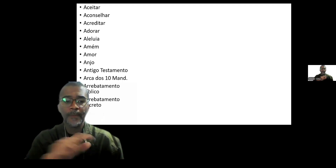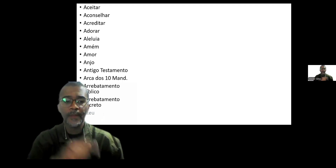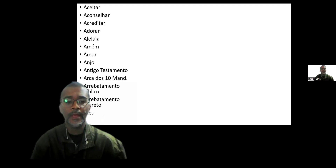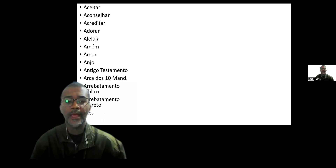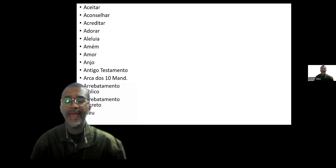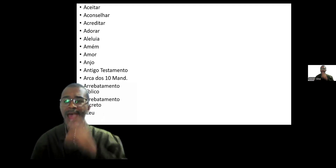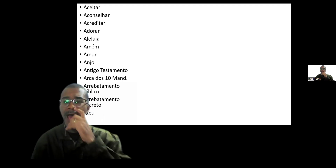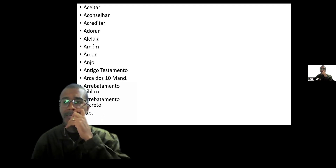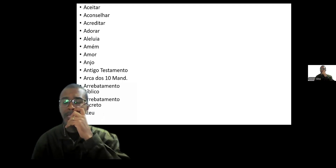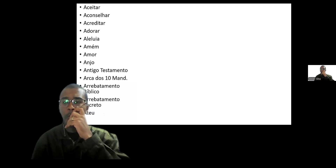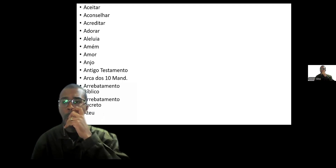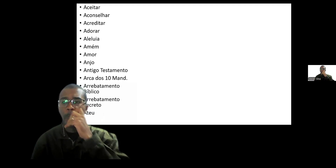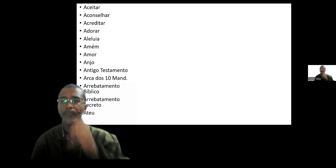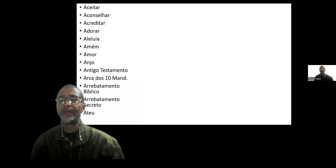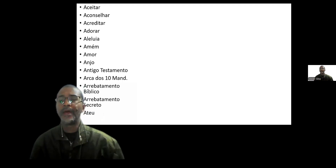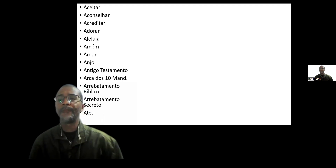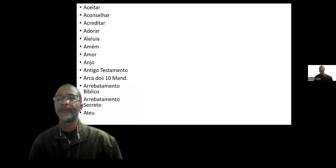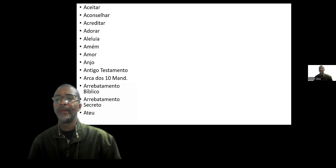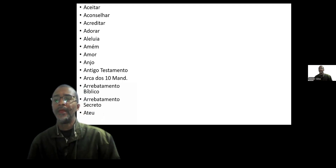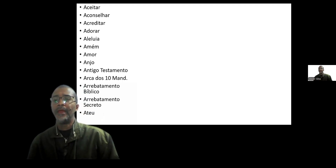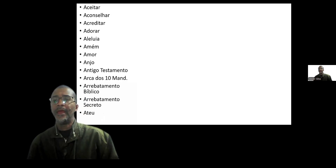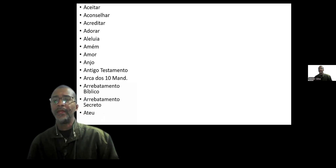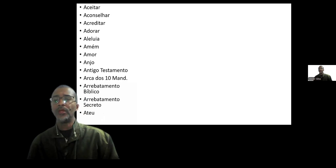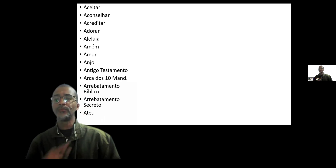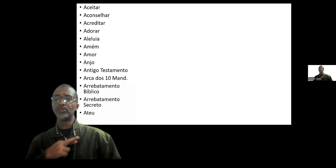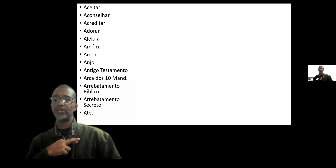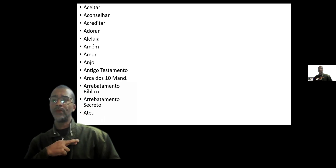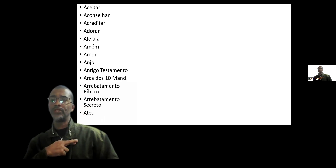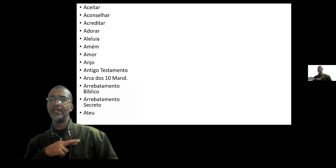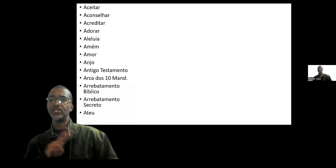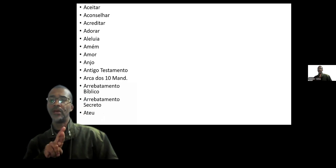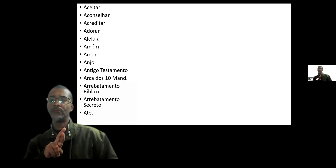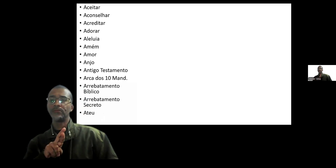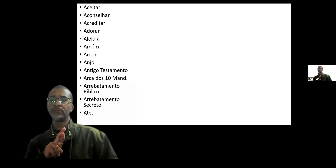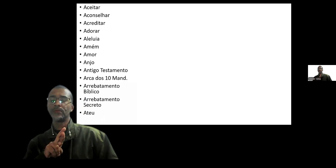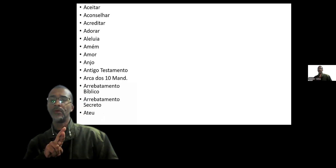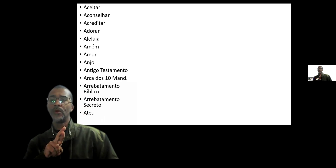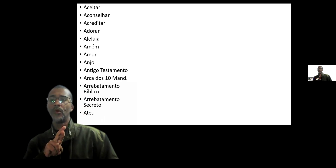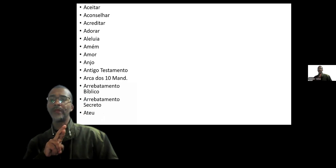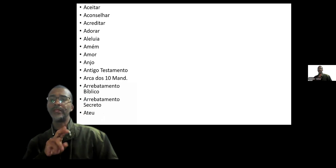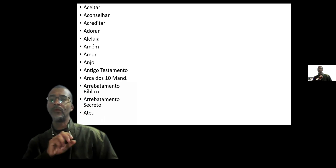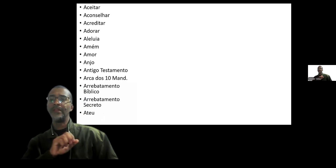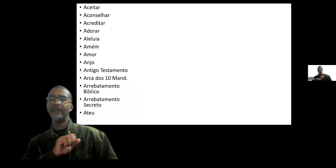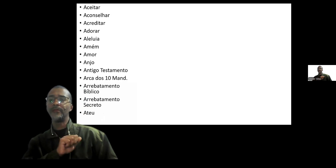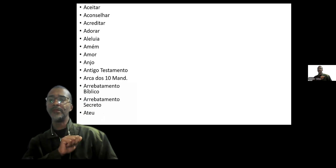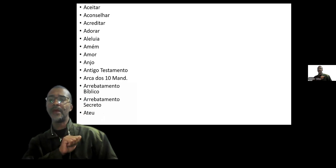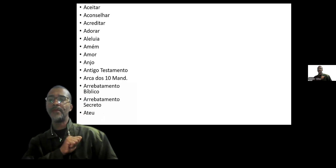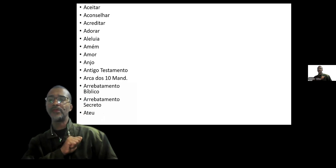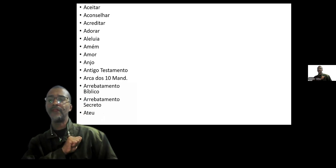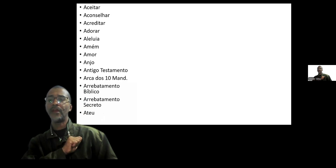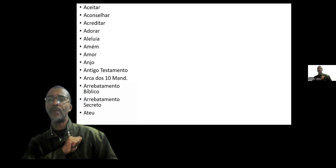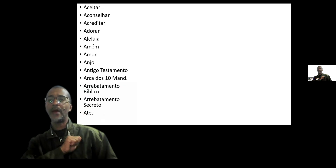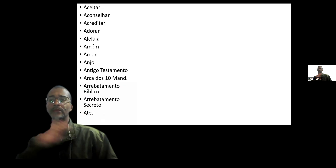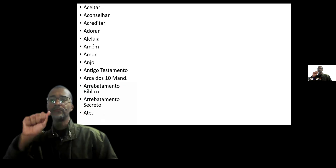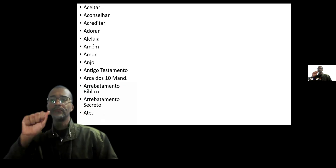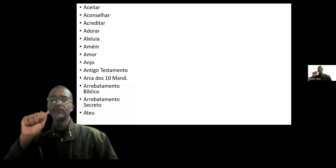tá? Ateu, tá? Nós temos o sinal de religião. O ateu, ele vem do mesmo caminho,